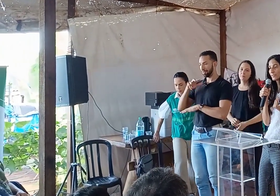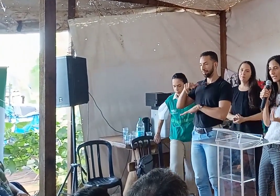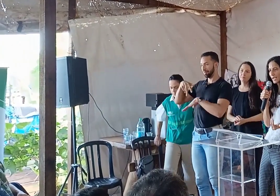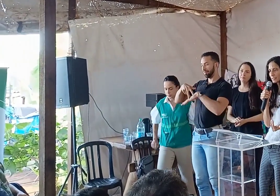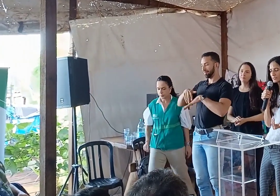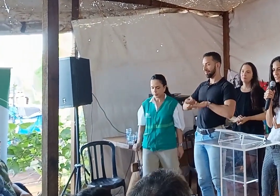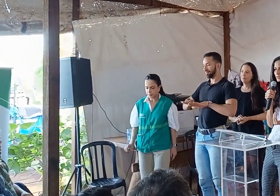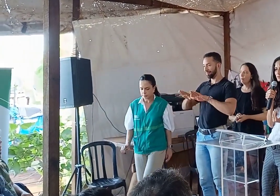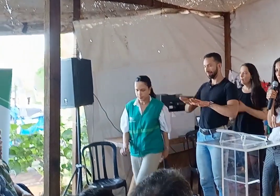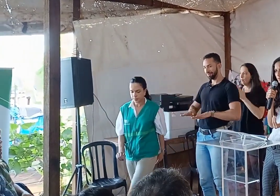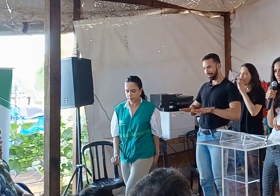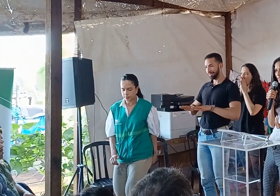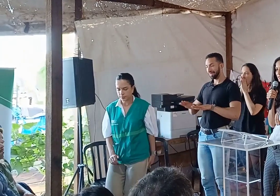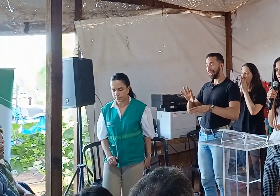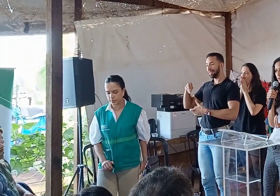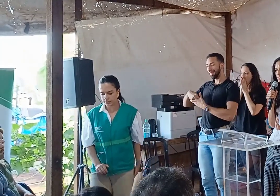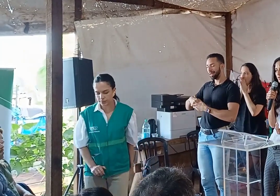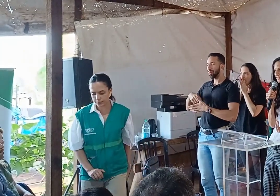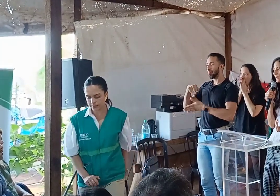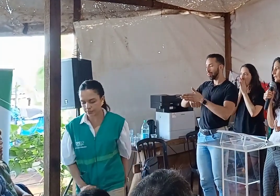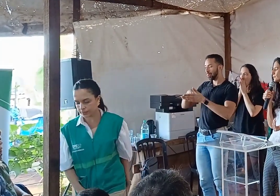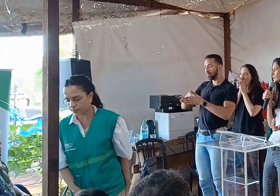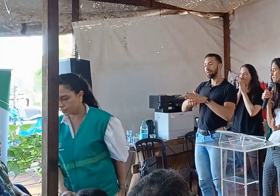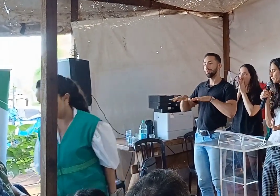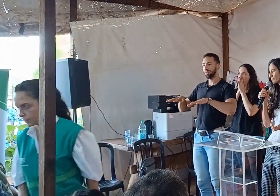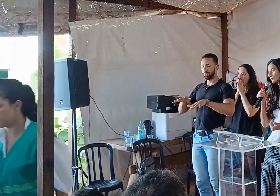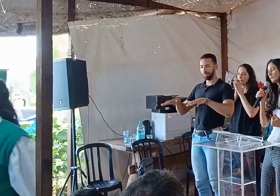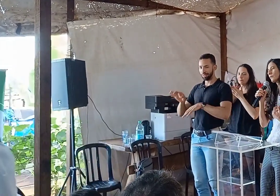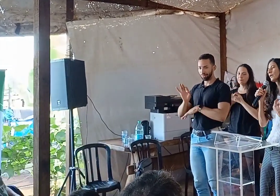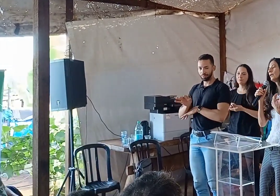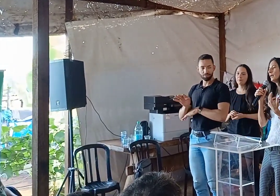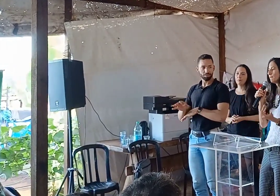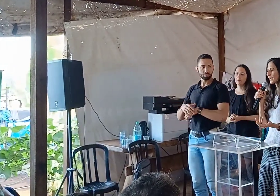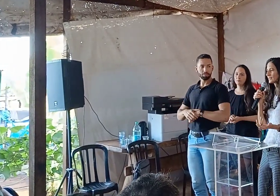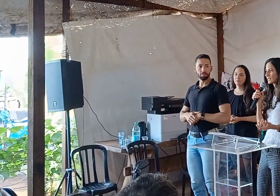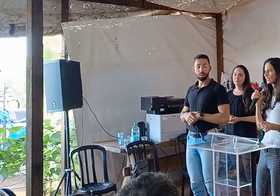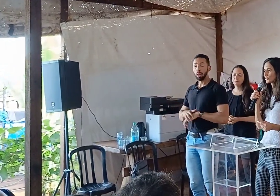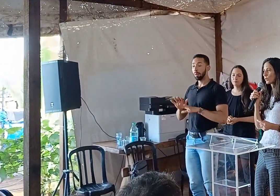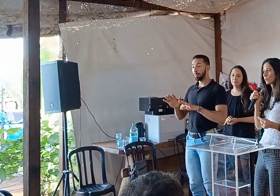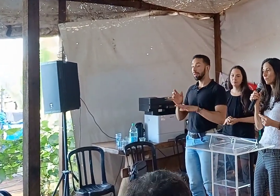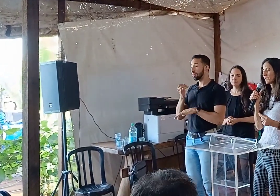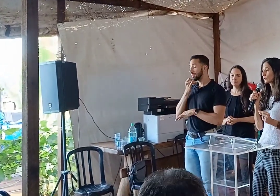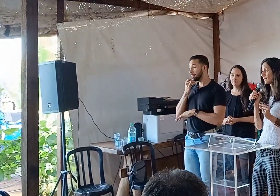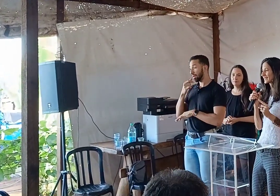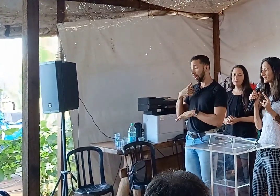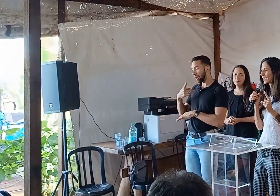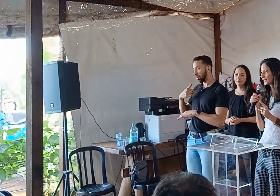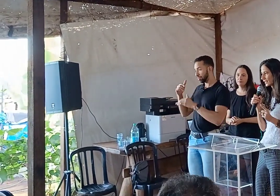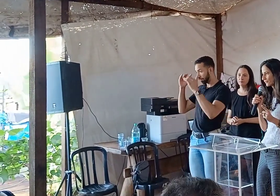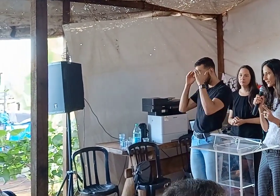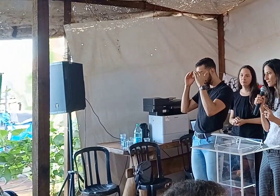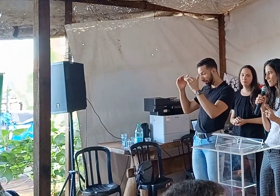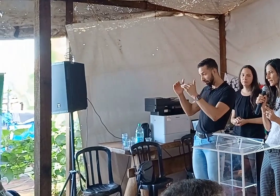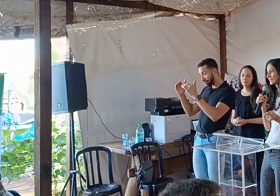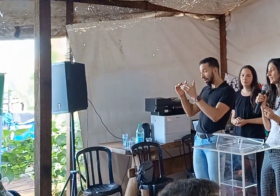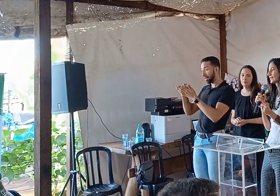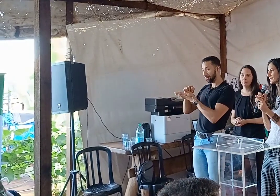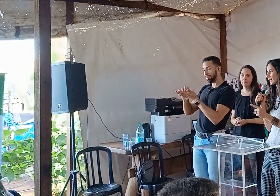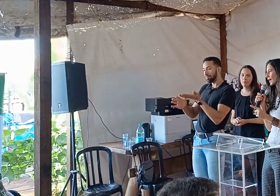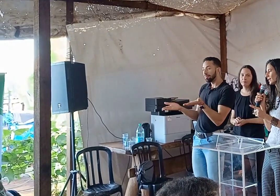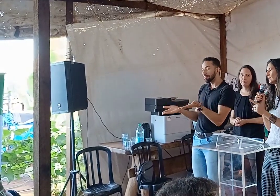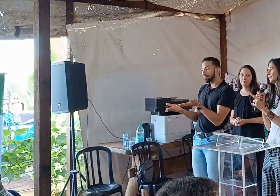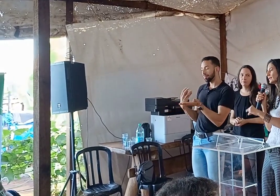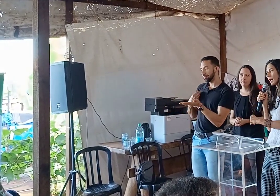muito bem fincados na luta concreta, nos movimentos, mas estou cumprindo uma tarefa